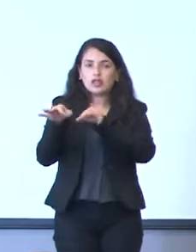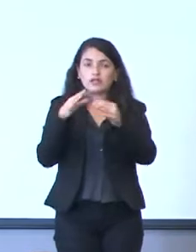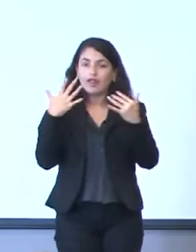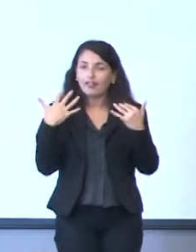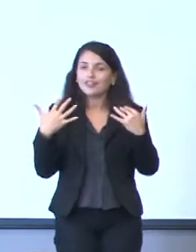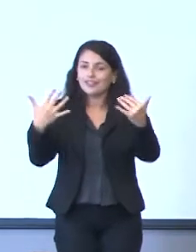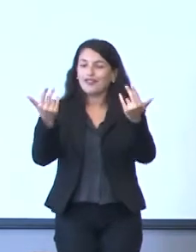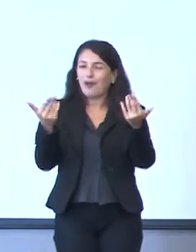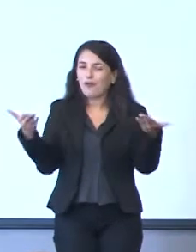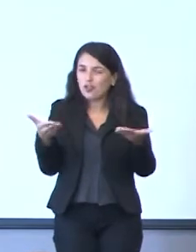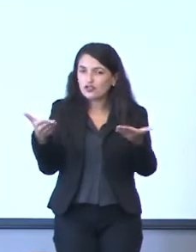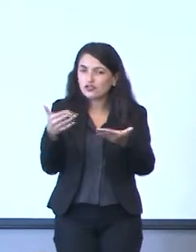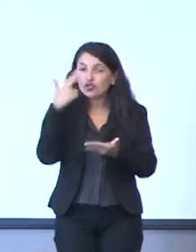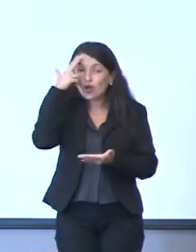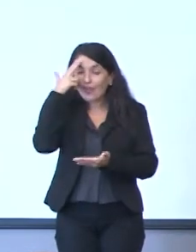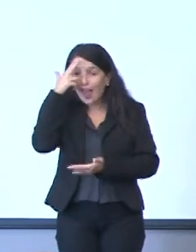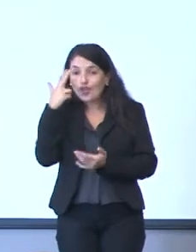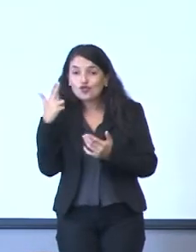sonhar juntos